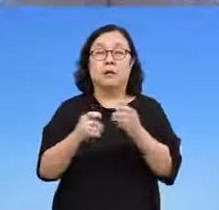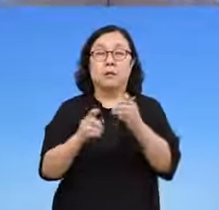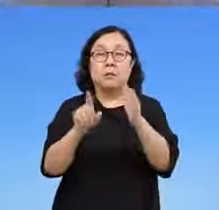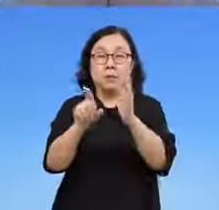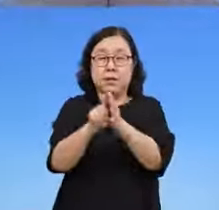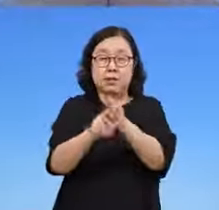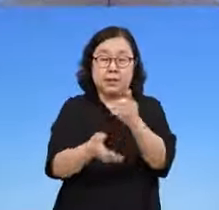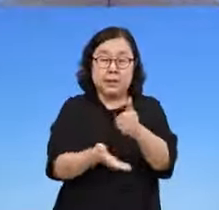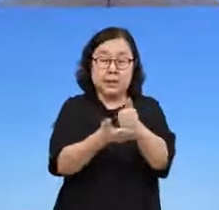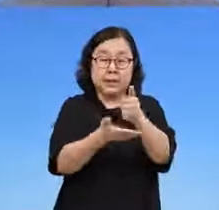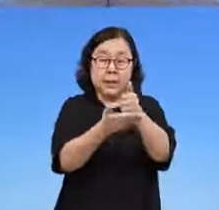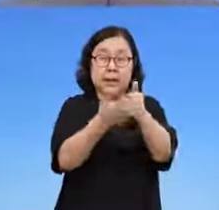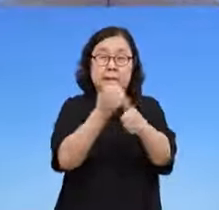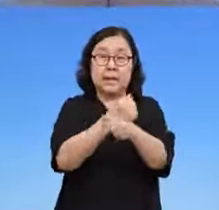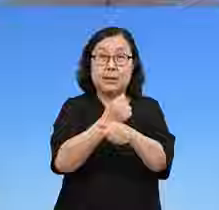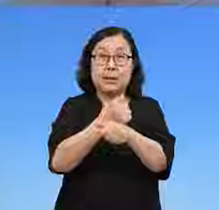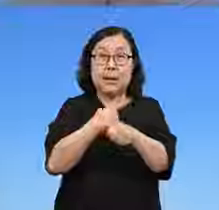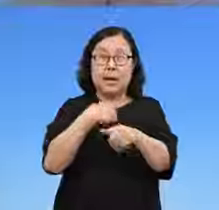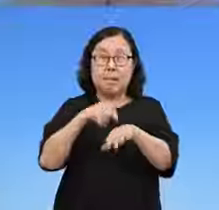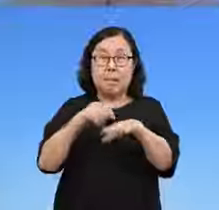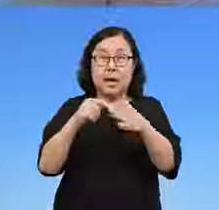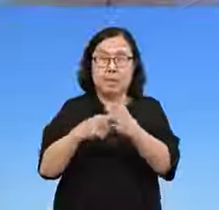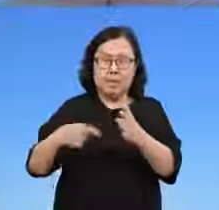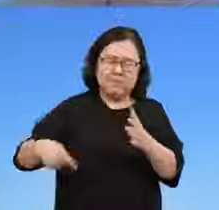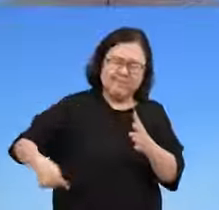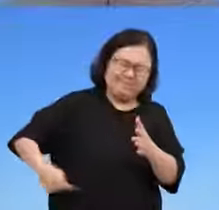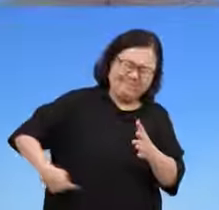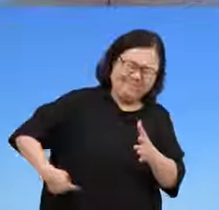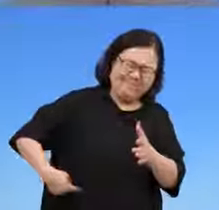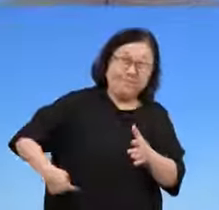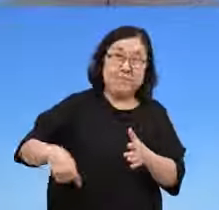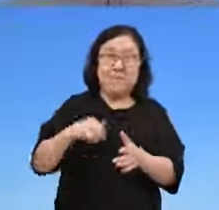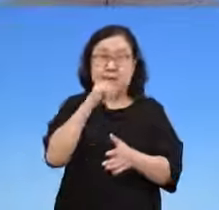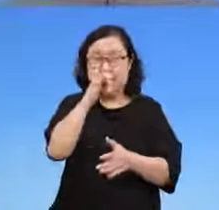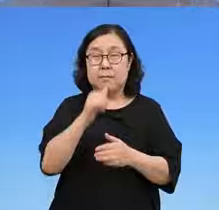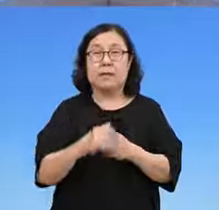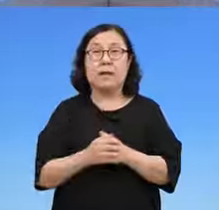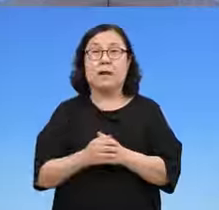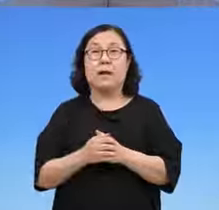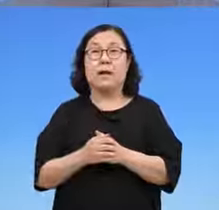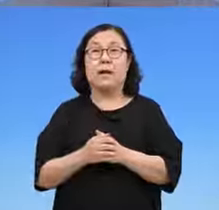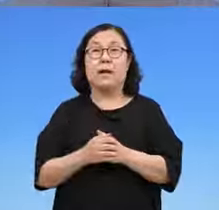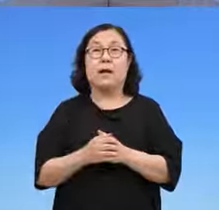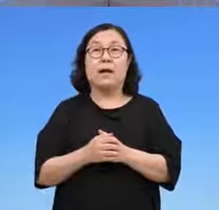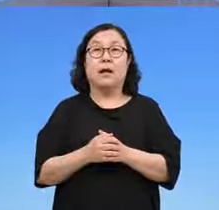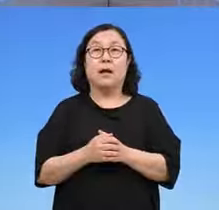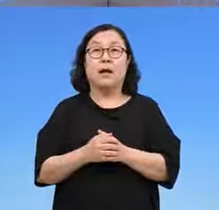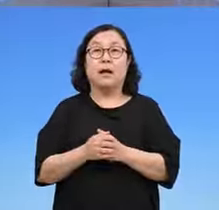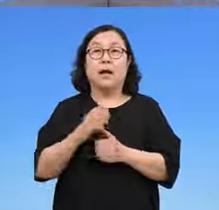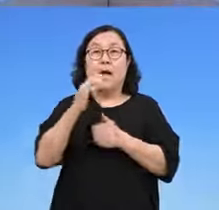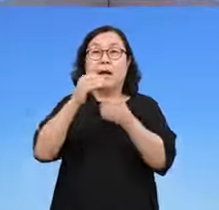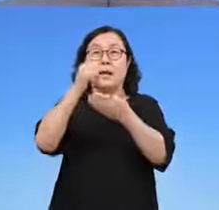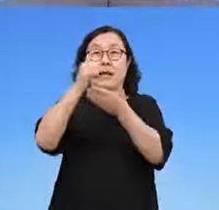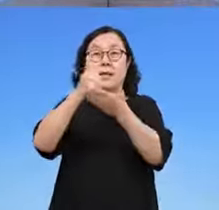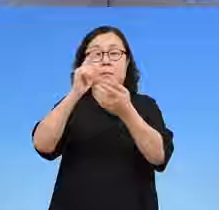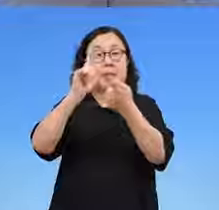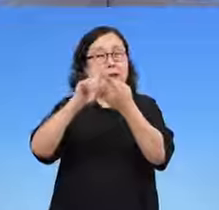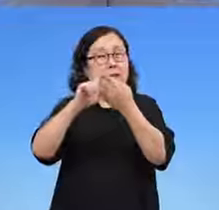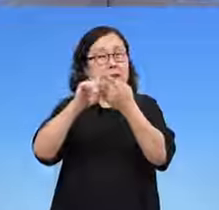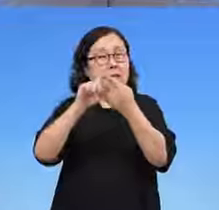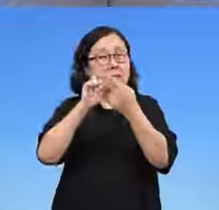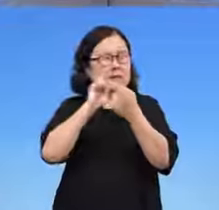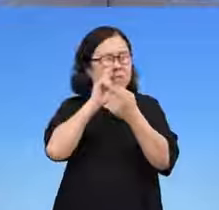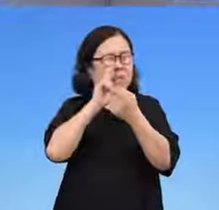저는 좀 찔림이 있었습니다. 왜냐하면 솔직히 여러분이나 저나 너무 똑똑해가지고요, 우리는요 어떨 때 보면 하나님에